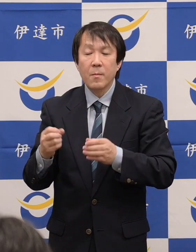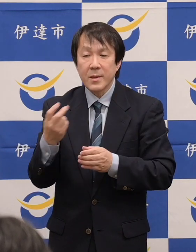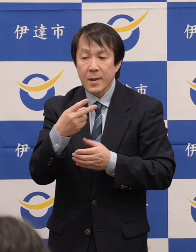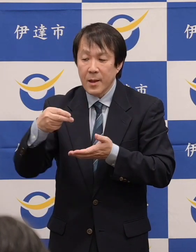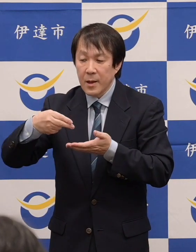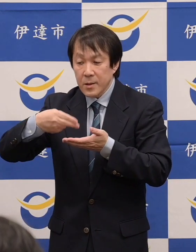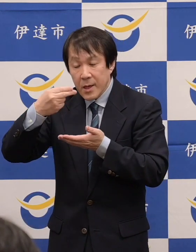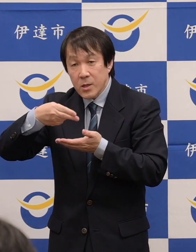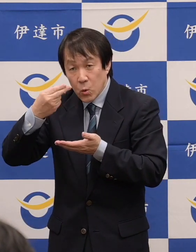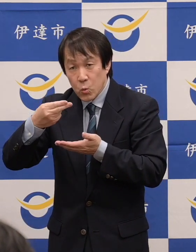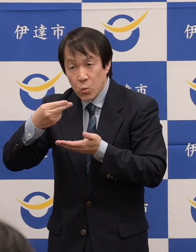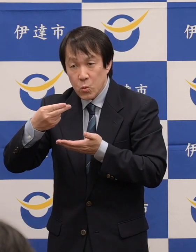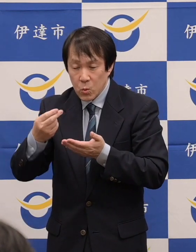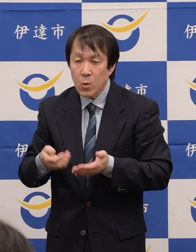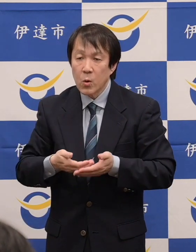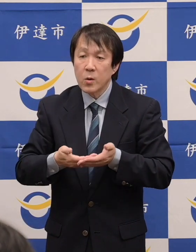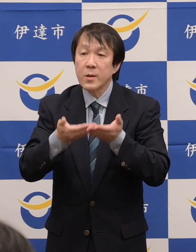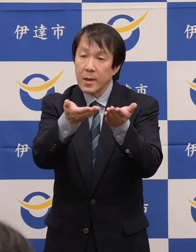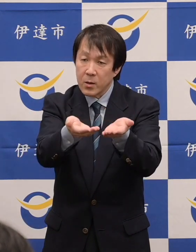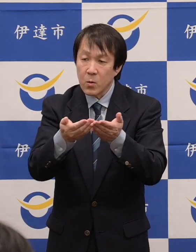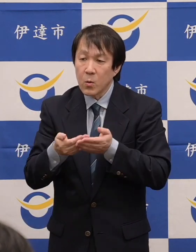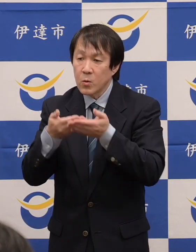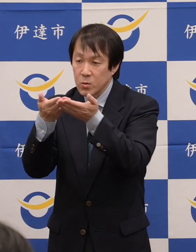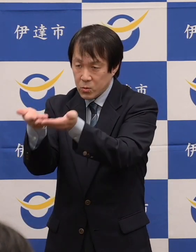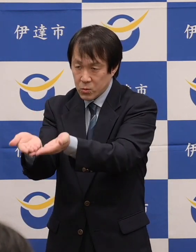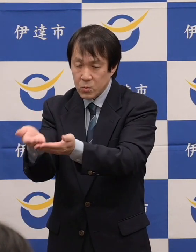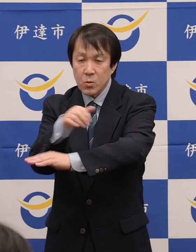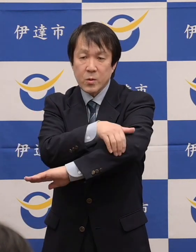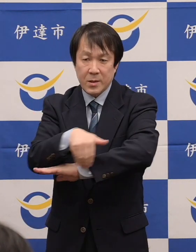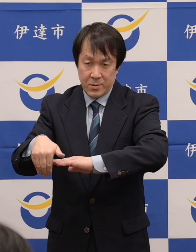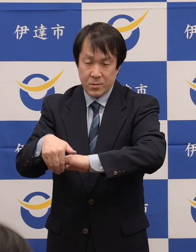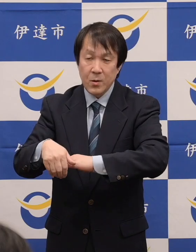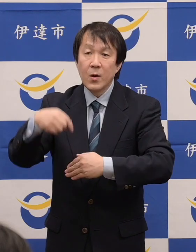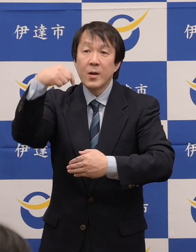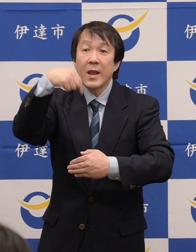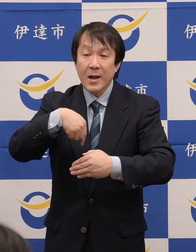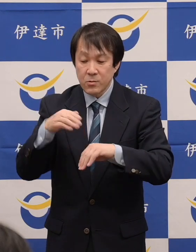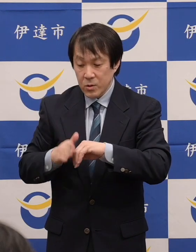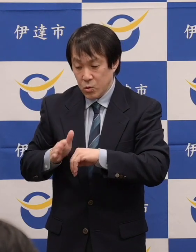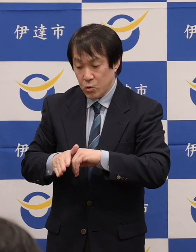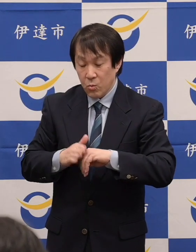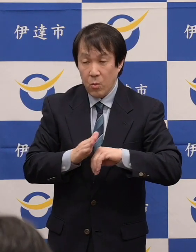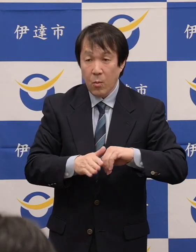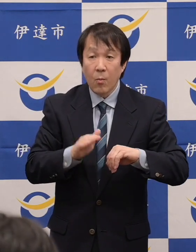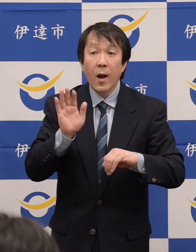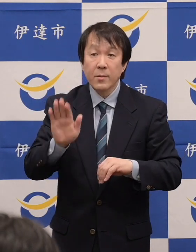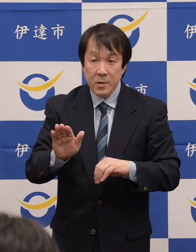営を行ってまいります。中に厨房もありますので、厨房キッチンで、